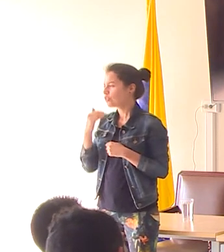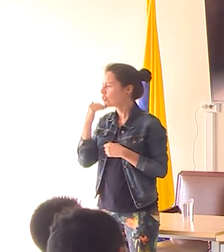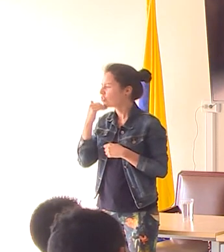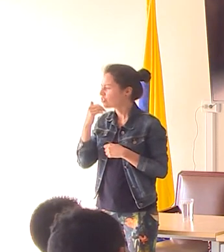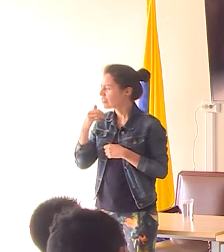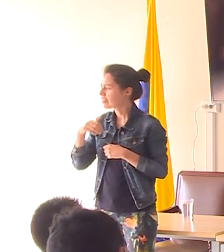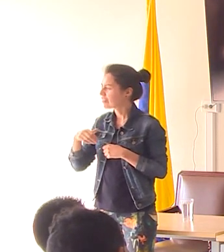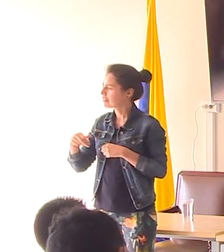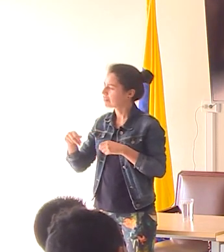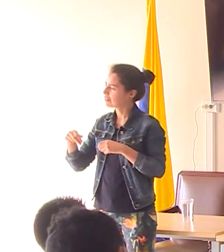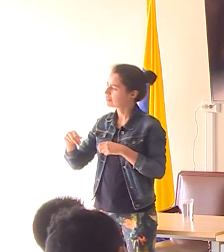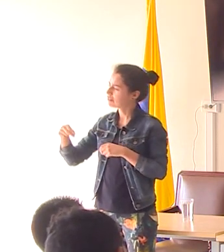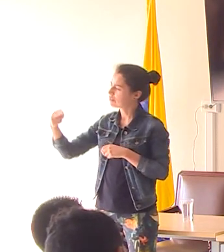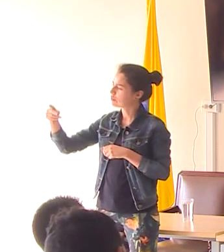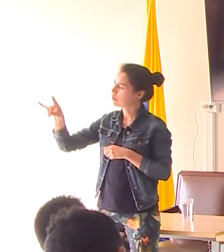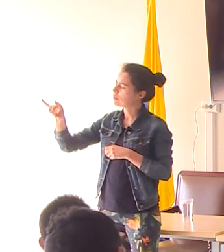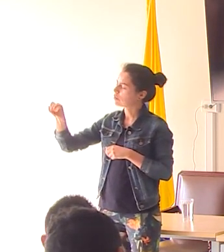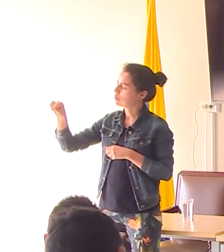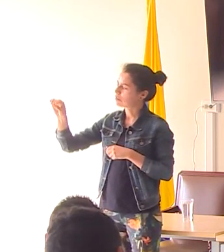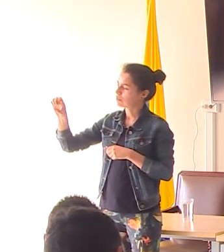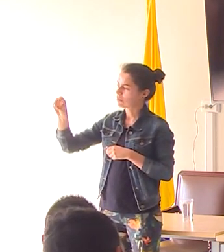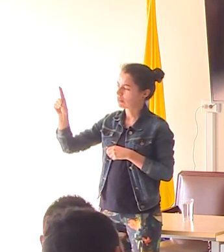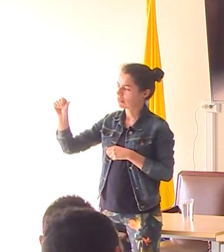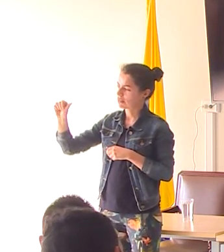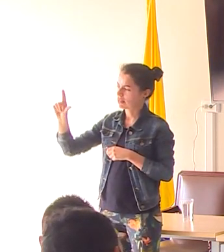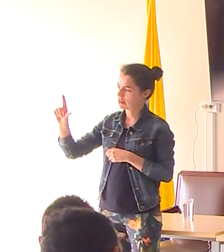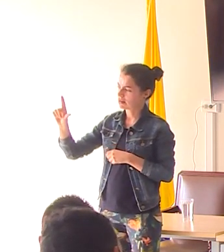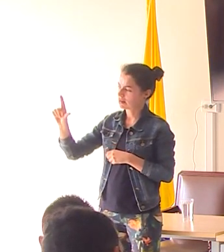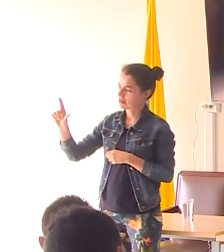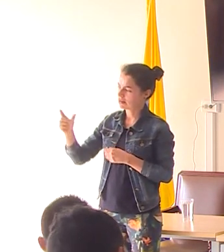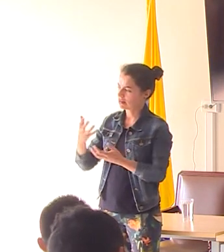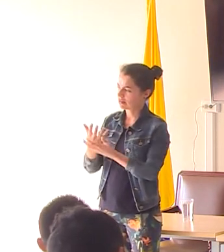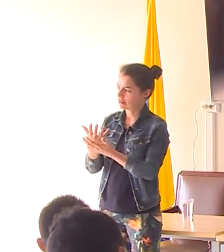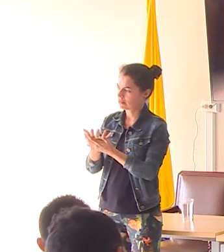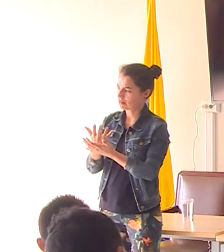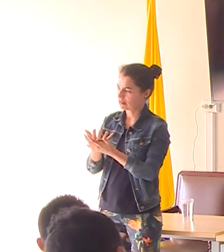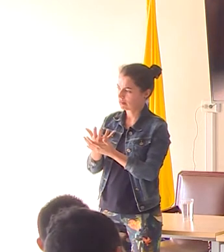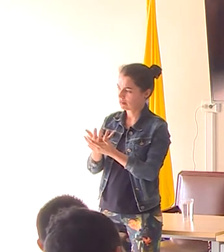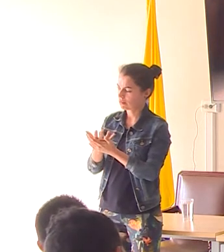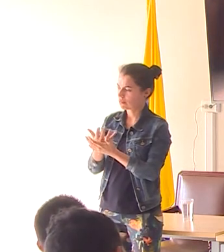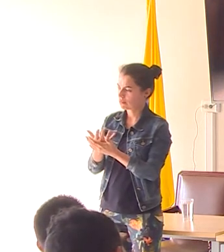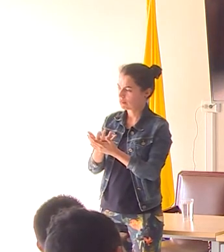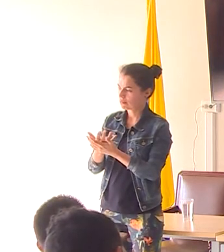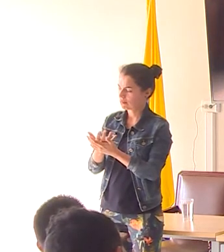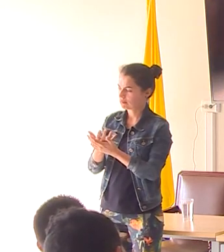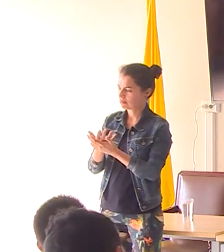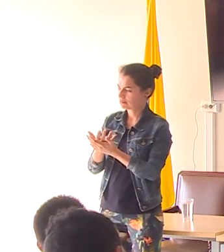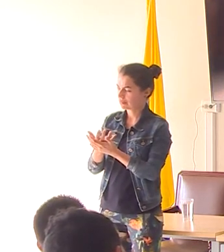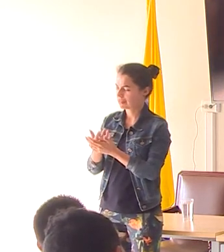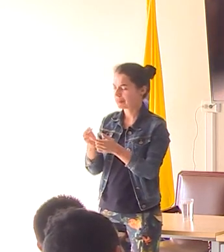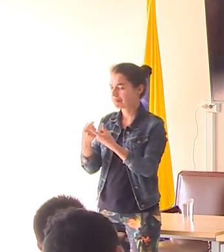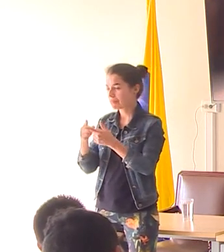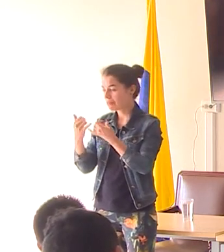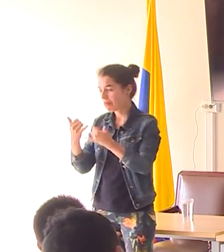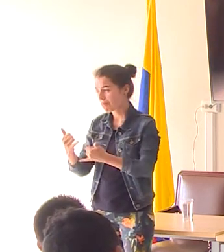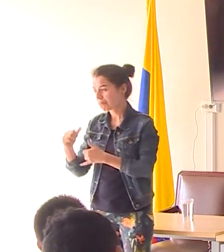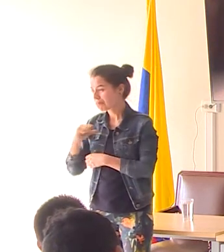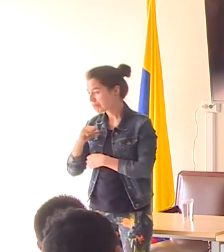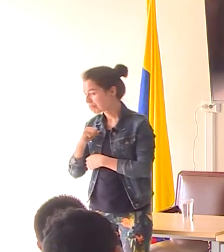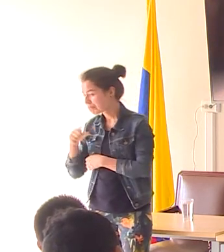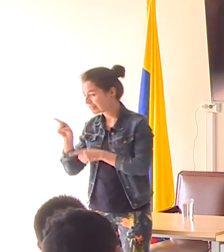yo creo que ya están muy antropizados esa naturaleza primaria pues ya no no está presente en el